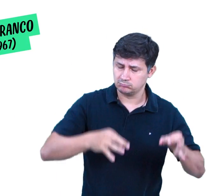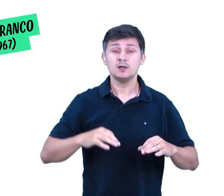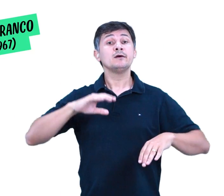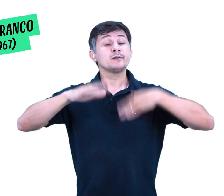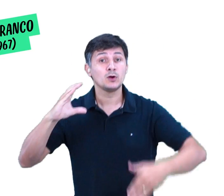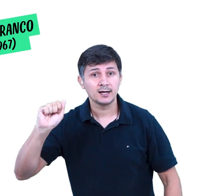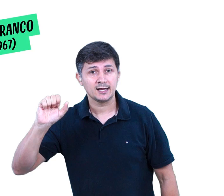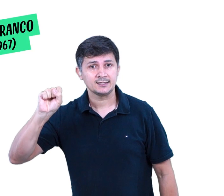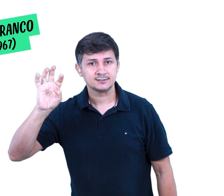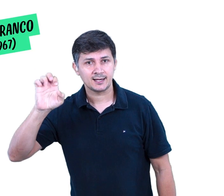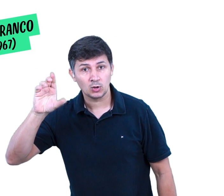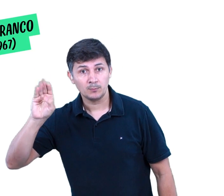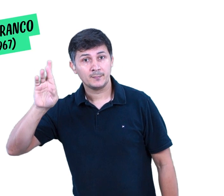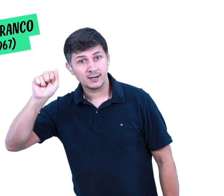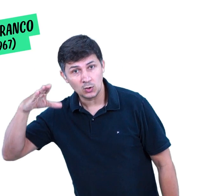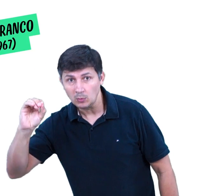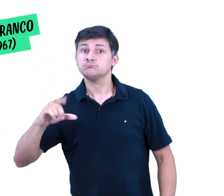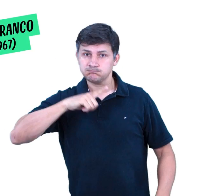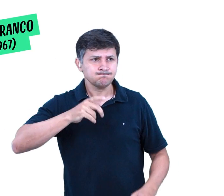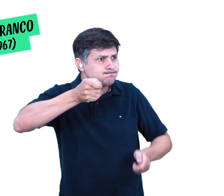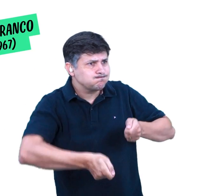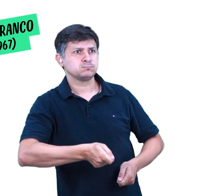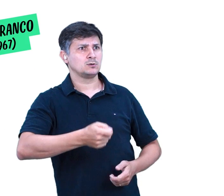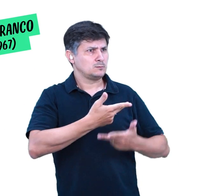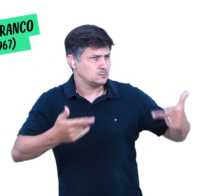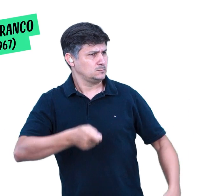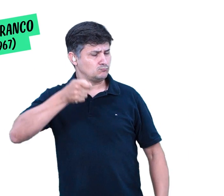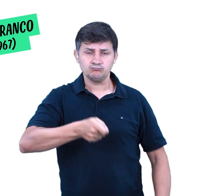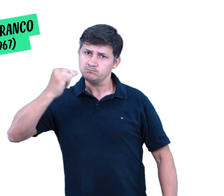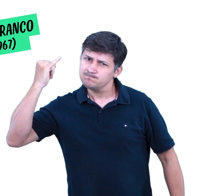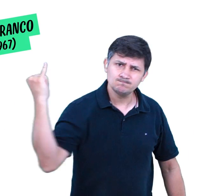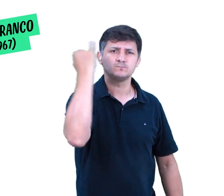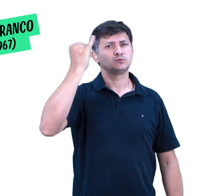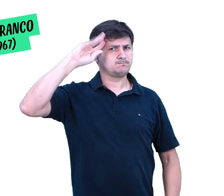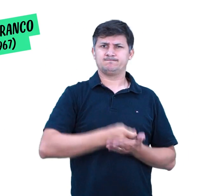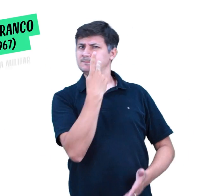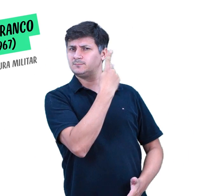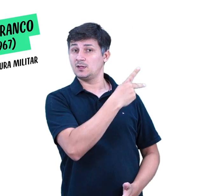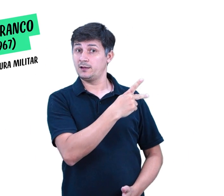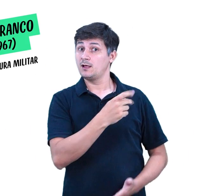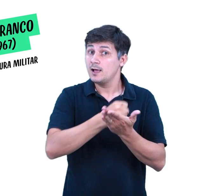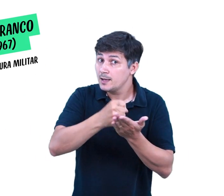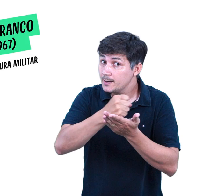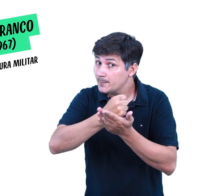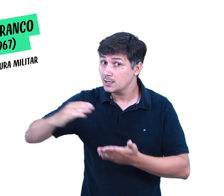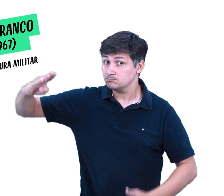adotadas por Castelo Branco, apesar de tímidas, foram bem importantes para estabelecer as bases da ditadura militar.